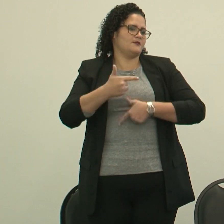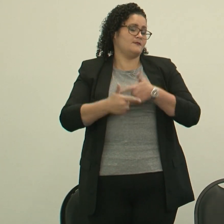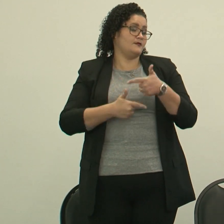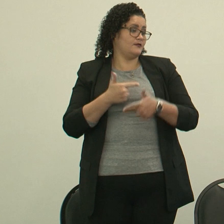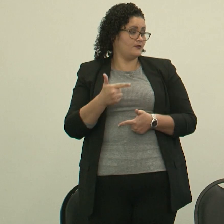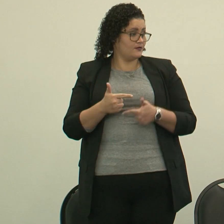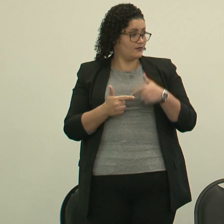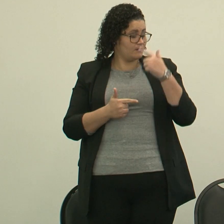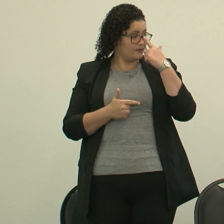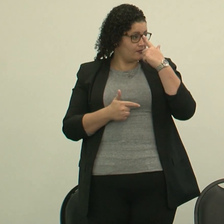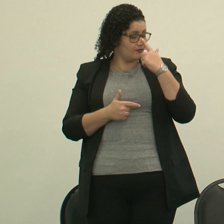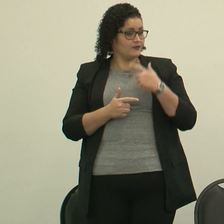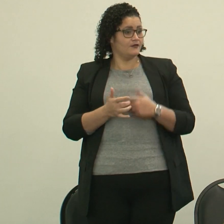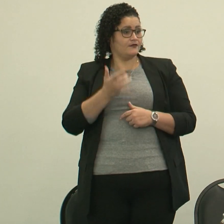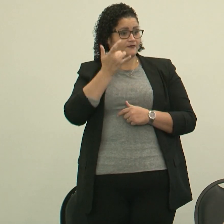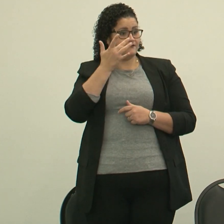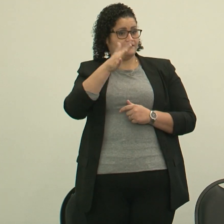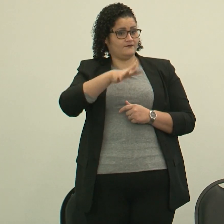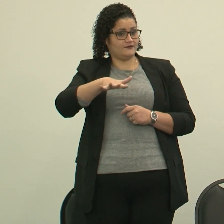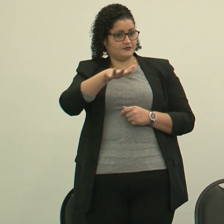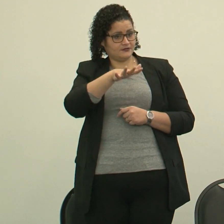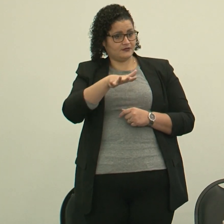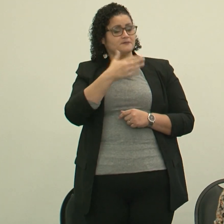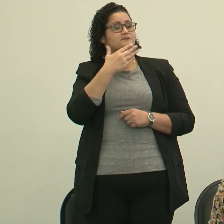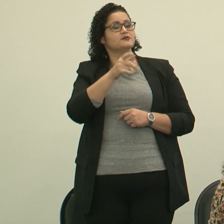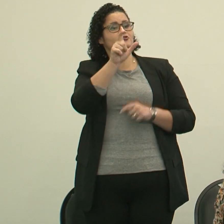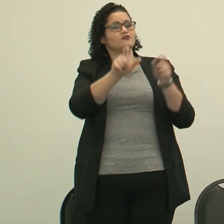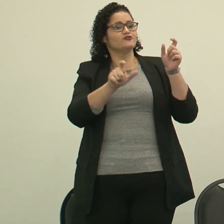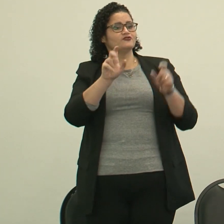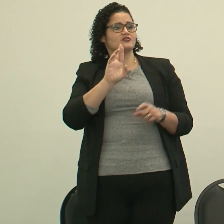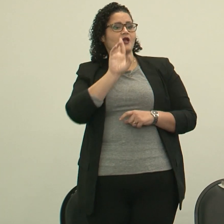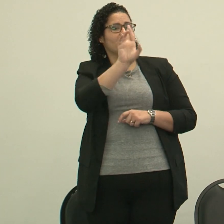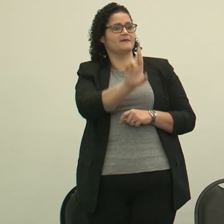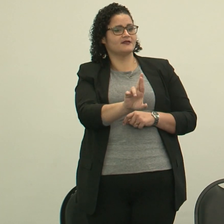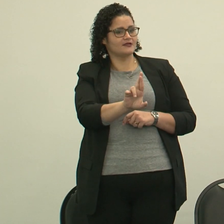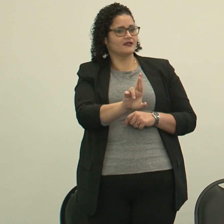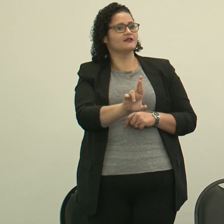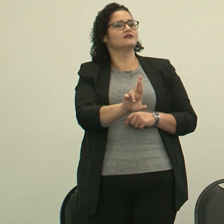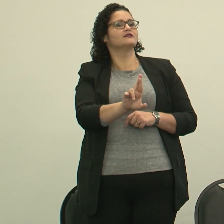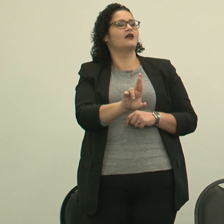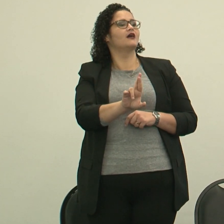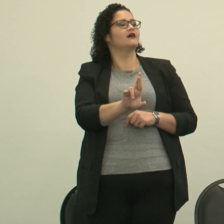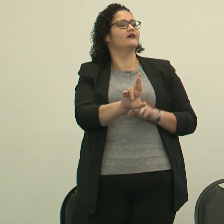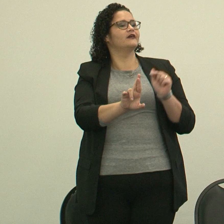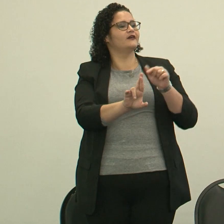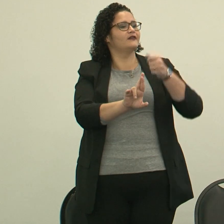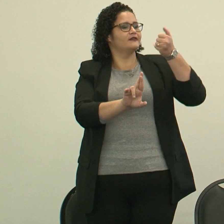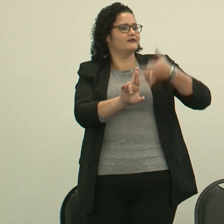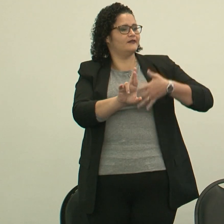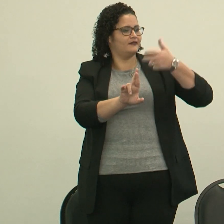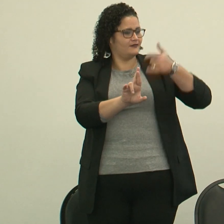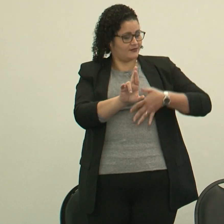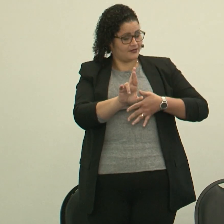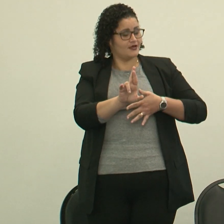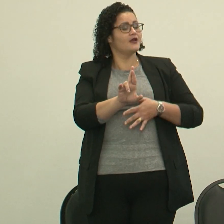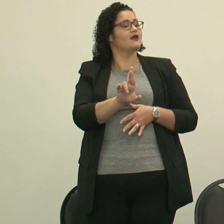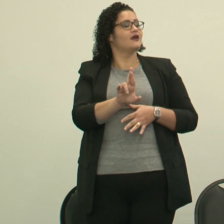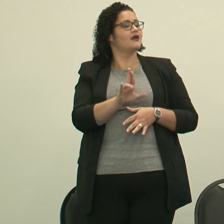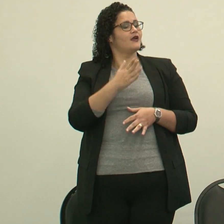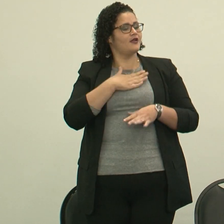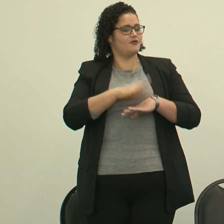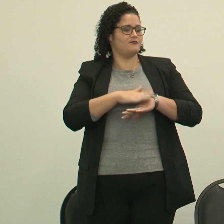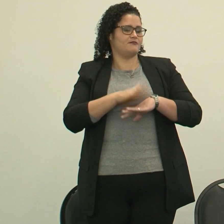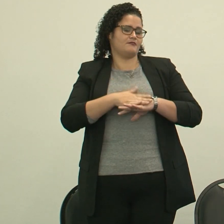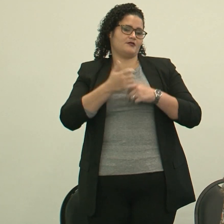aí eu vou facilitar a vida de vocês. Em vez de eu pedir que um do grupo venha aqui para representar o grupo e falar em nome do grupo,